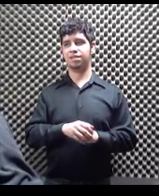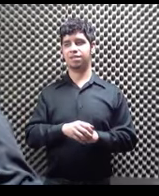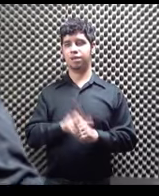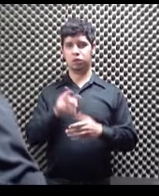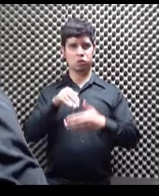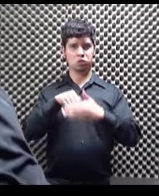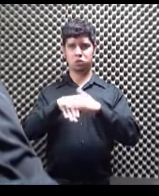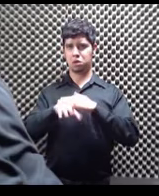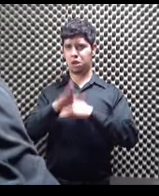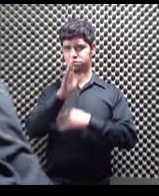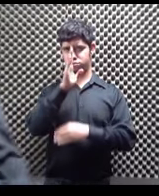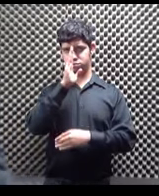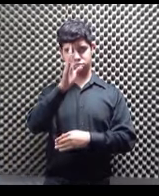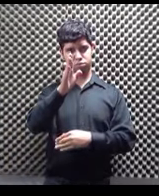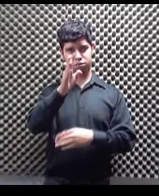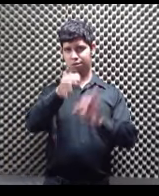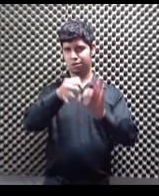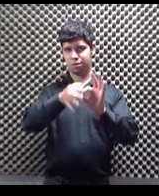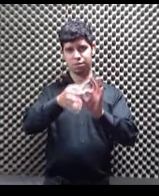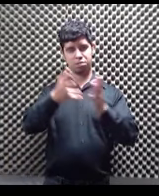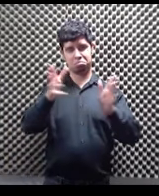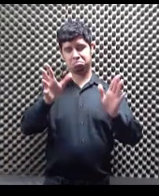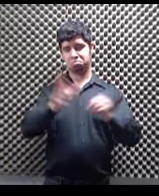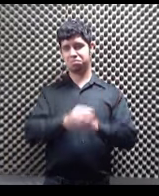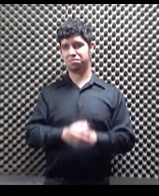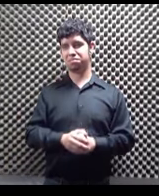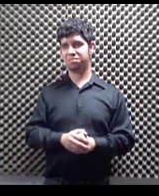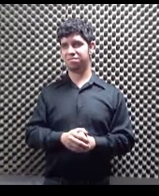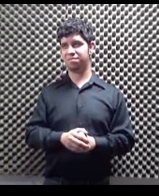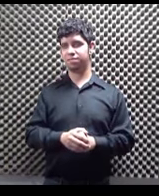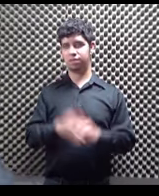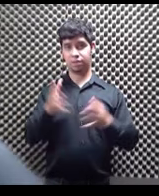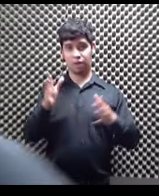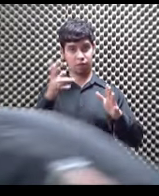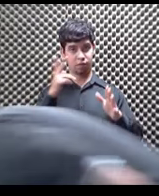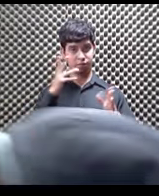se metió exactamente al frente de la cámara de José lo.